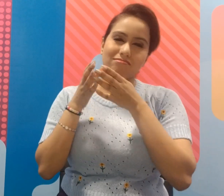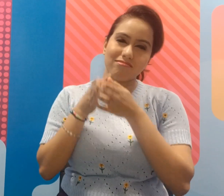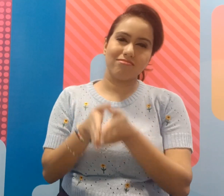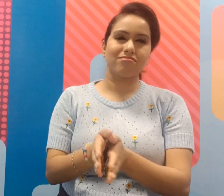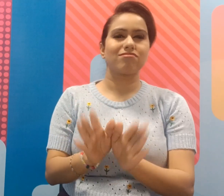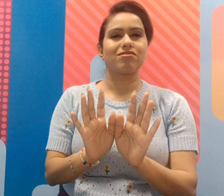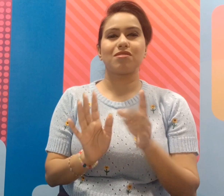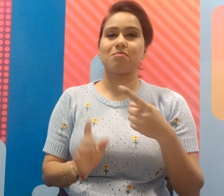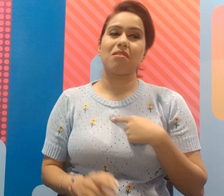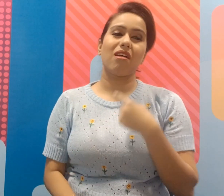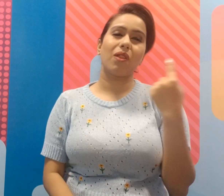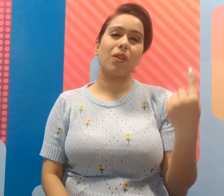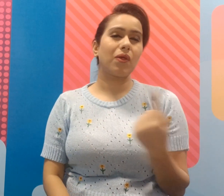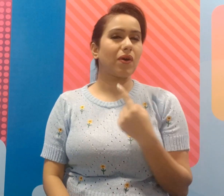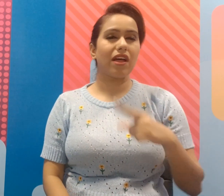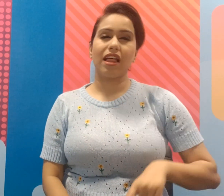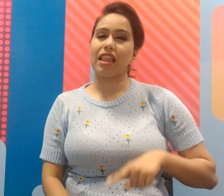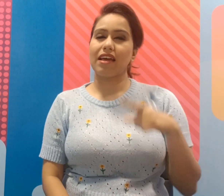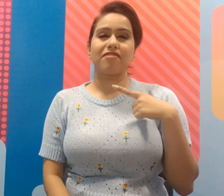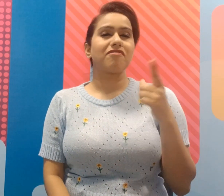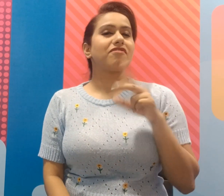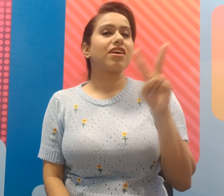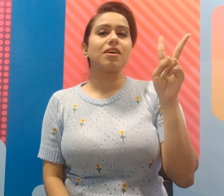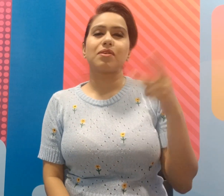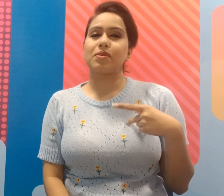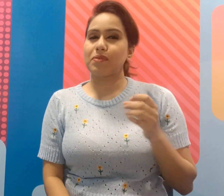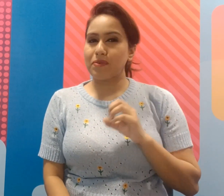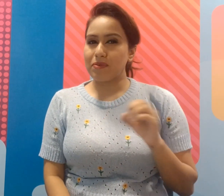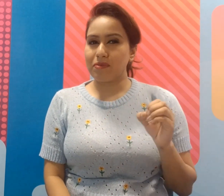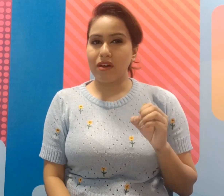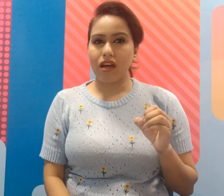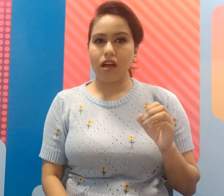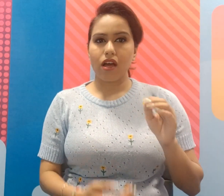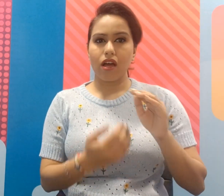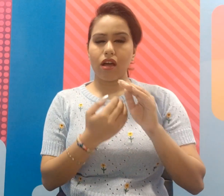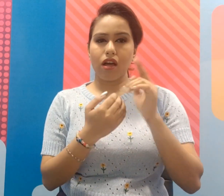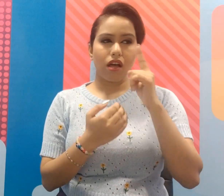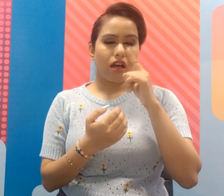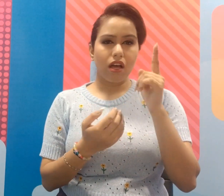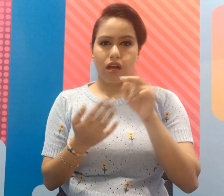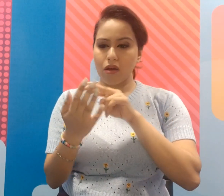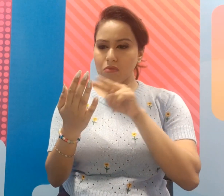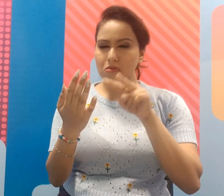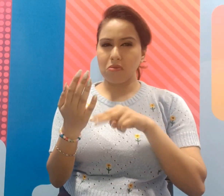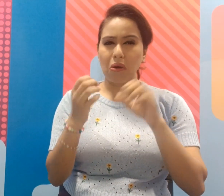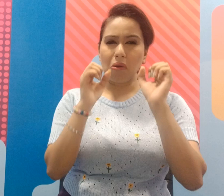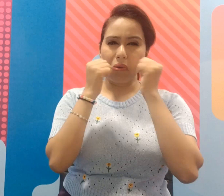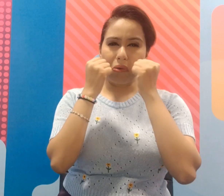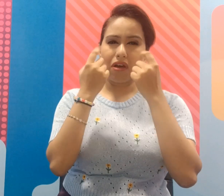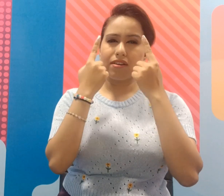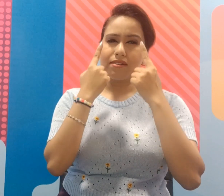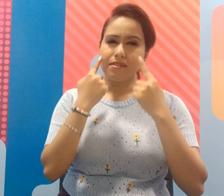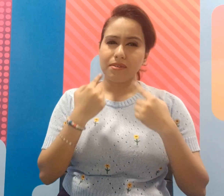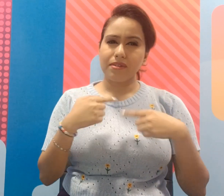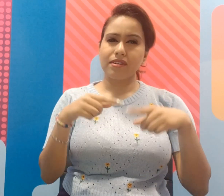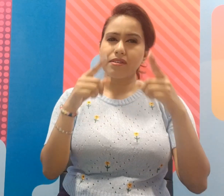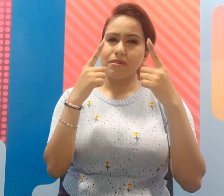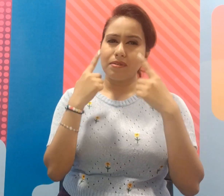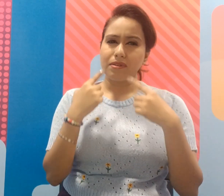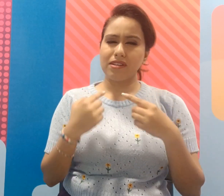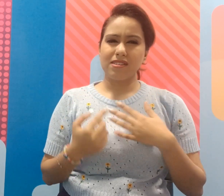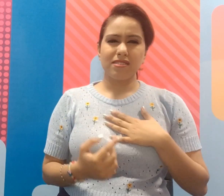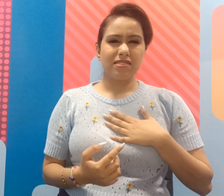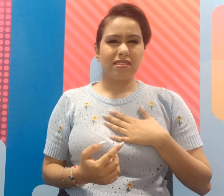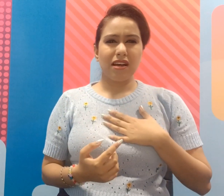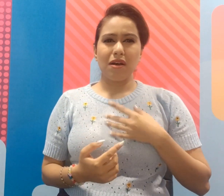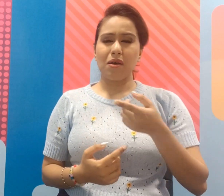कोई अर्थ नहीं है। बच्ची जब ये पढ़ रही थी तो रोती चली जा रही थी। कहीं ना कहीं उसके मन में चलता था कि पिता ने